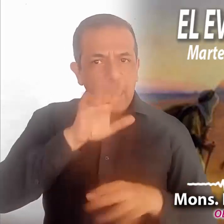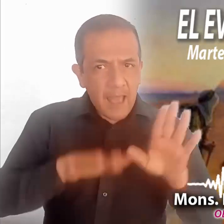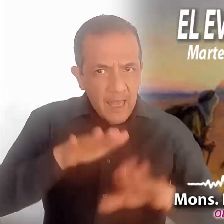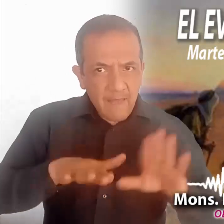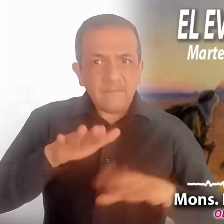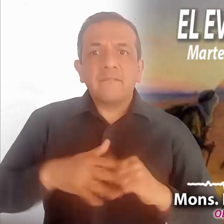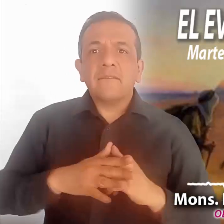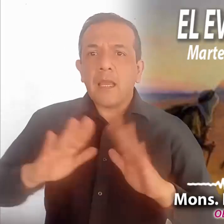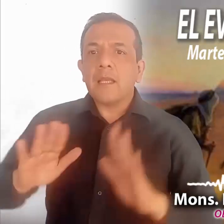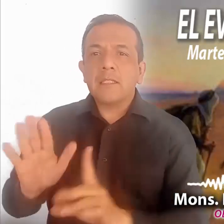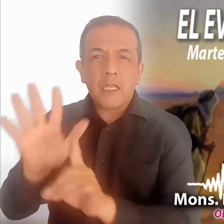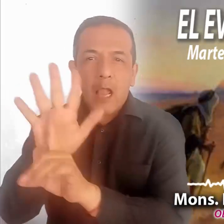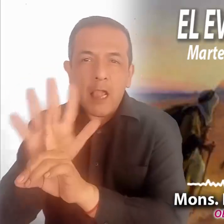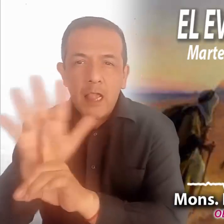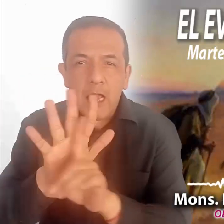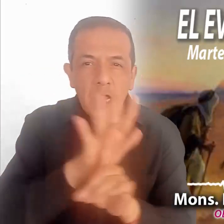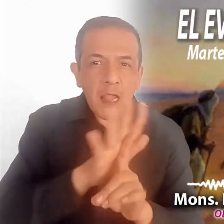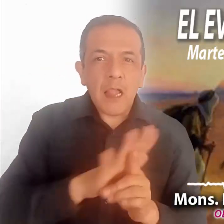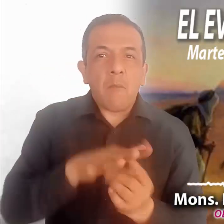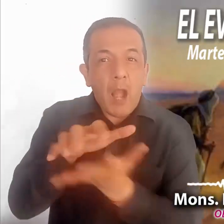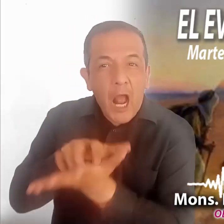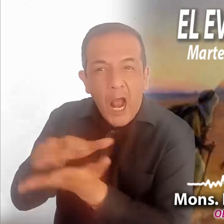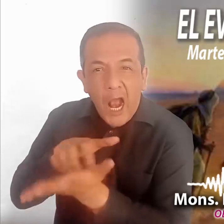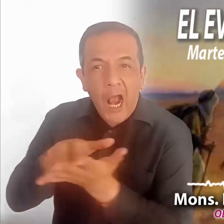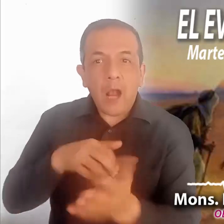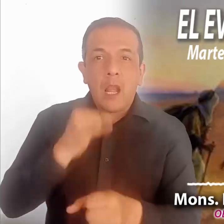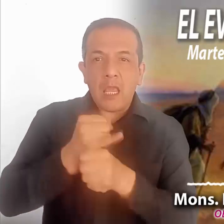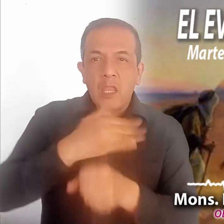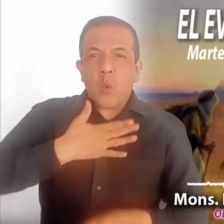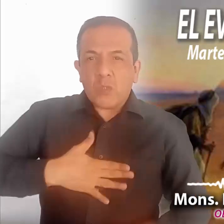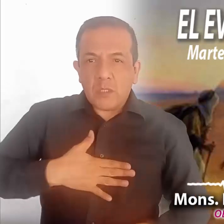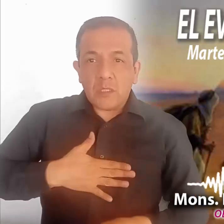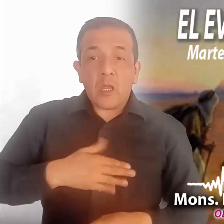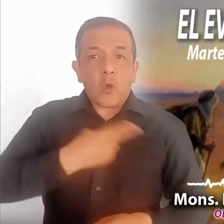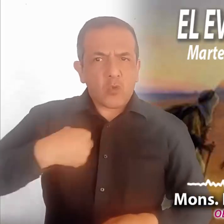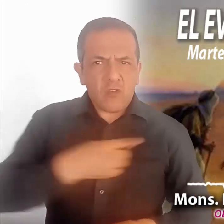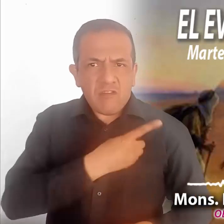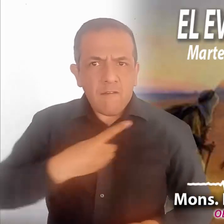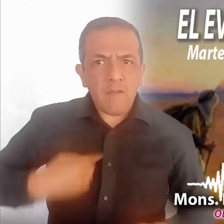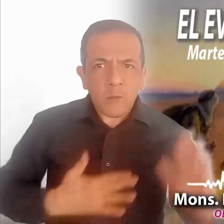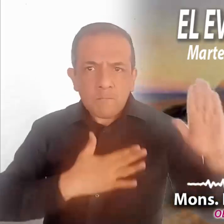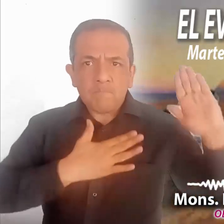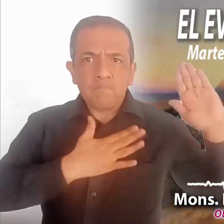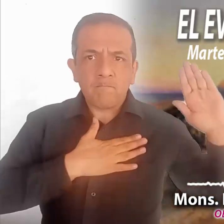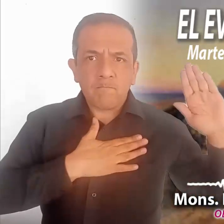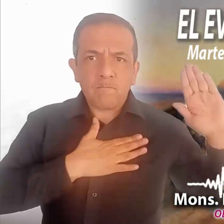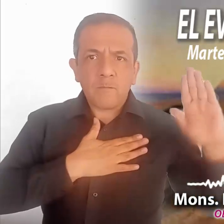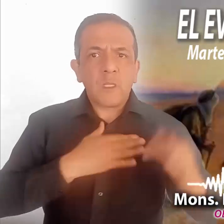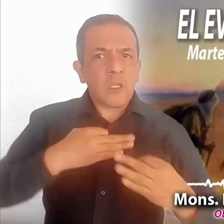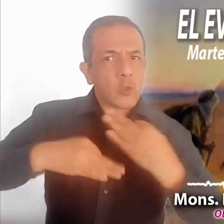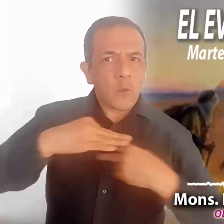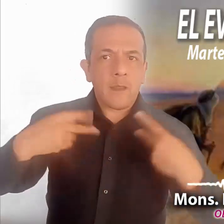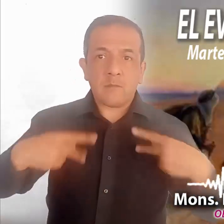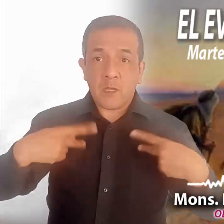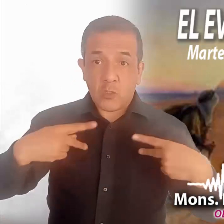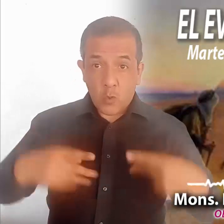cegadas por la avaricia y la injusticia. Este debe ser el verdadero compromiso